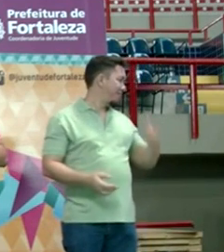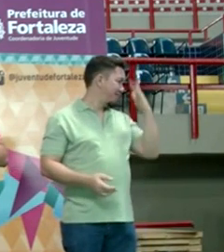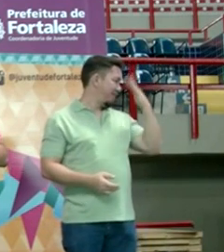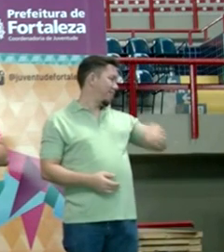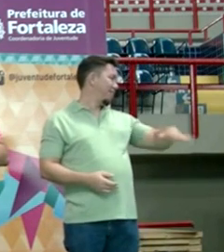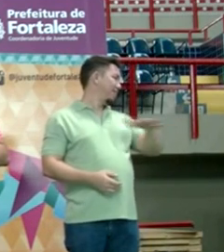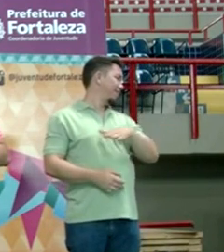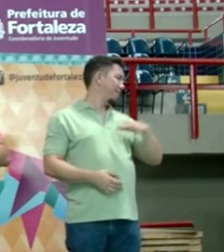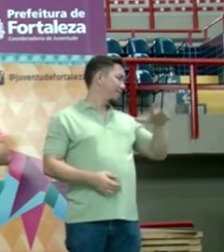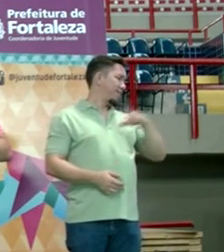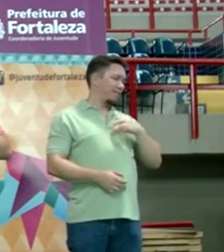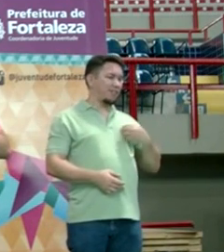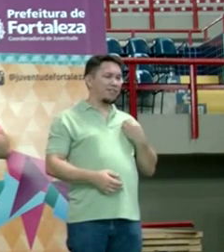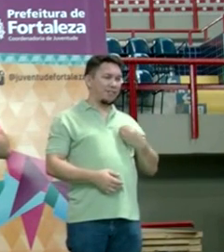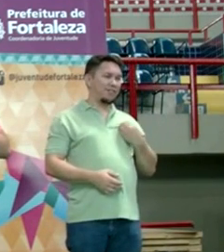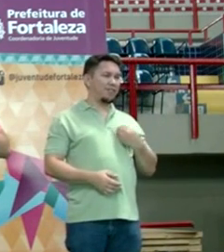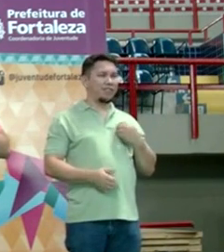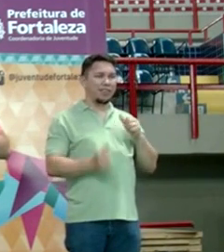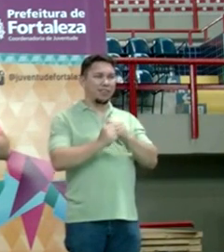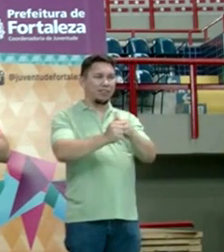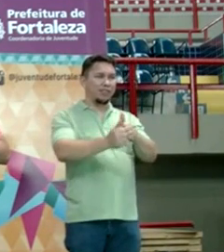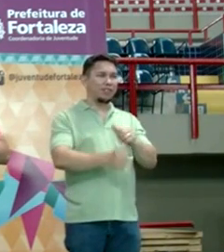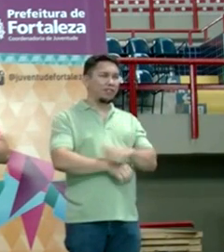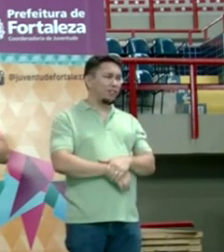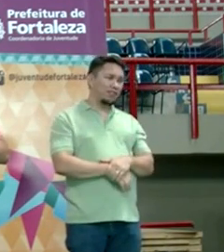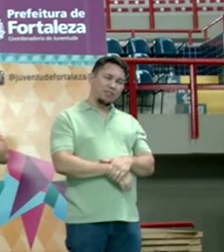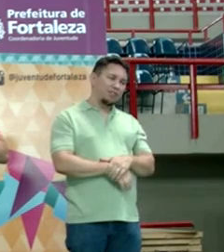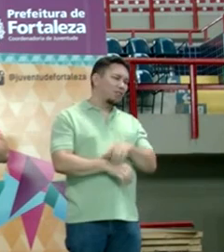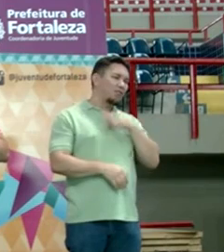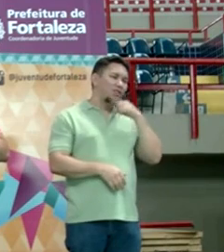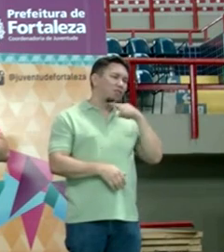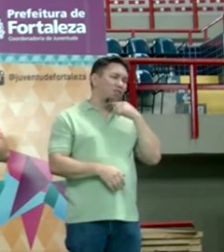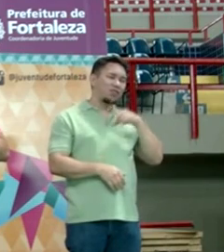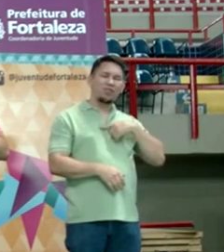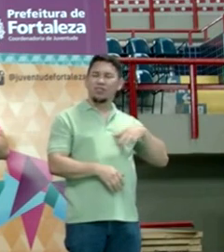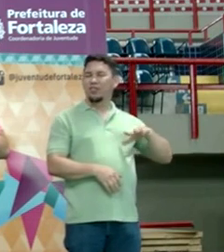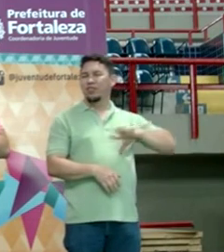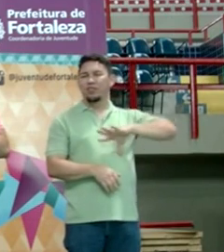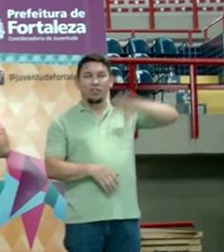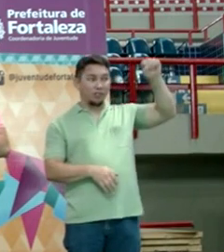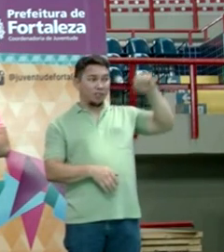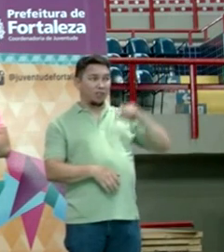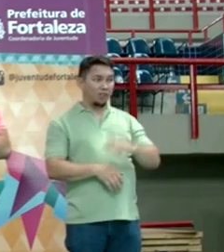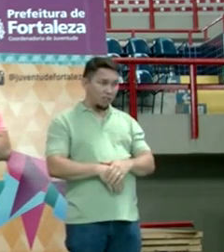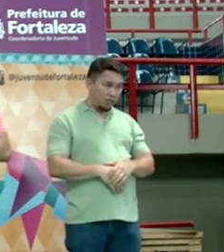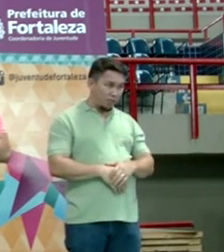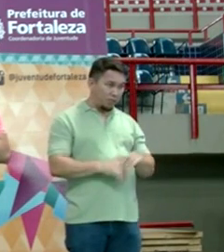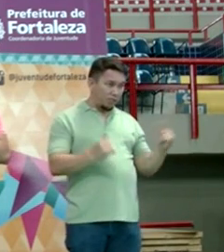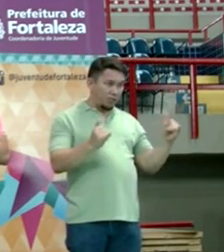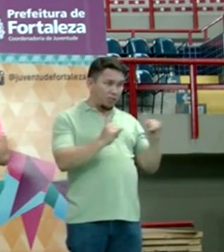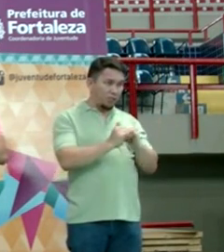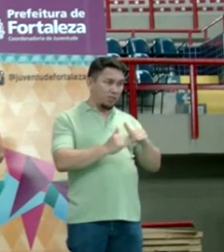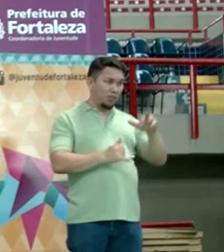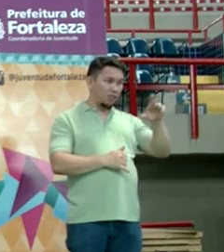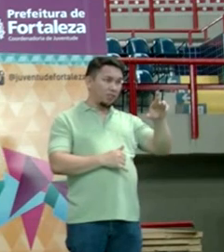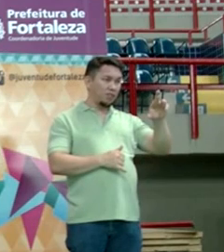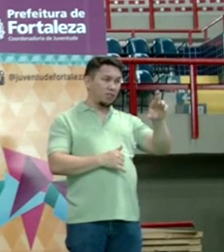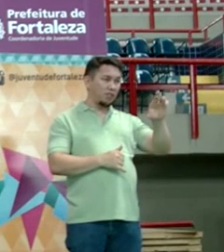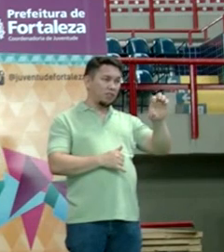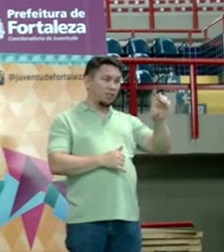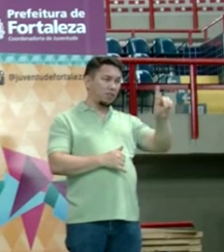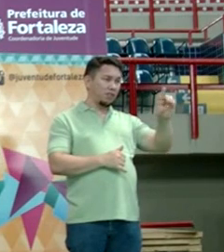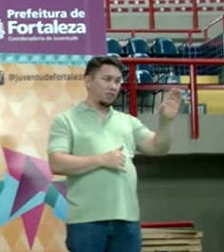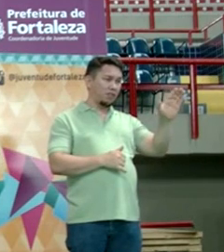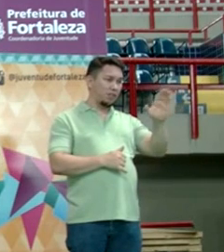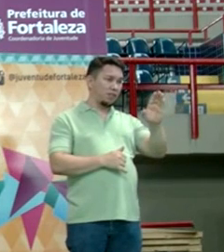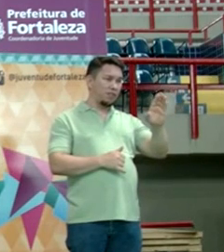pessoal para pular com ele, tá certo? Não bateu o recorde. E a Red Bull, a nave da Red Bull, entrou em órbita e tirou a